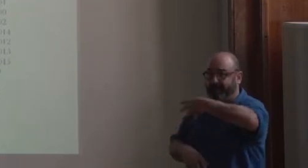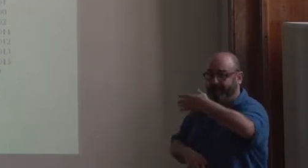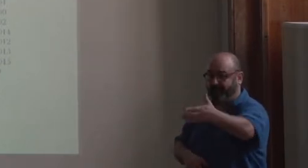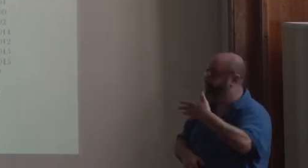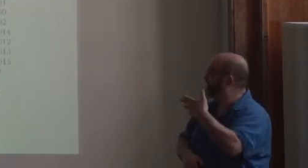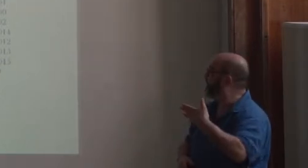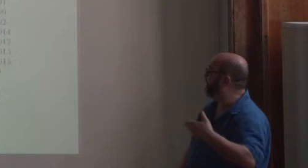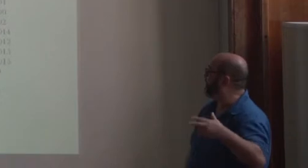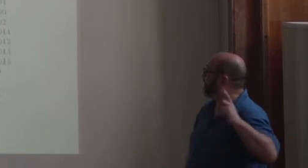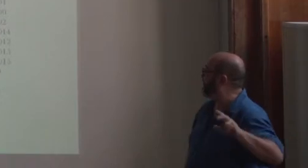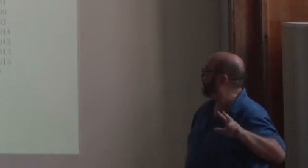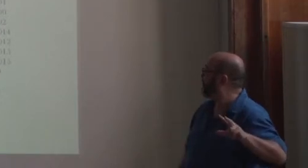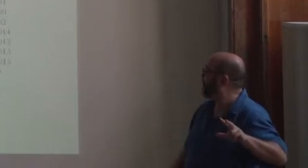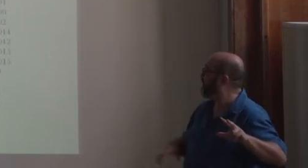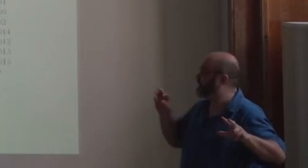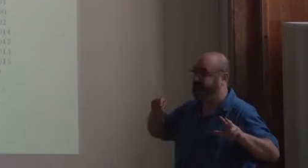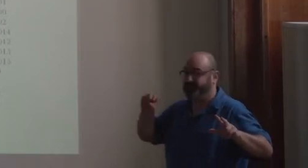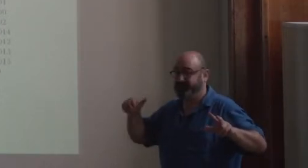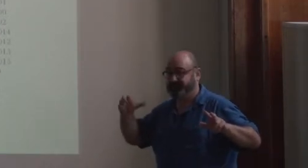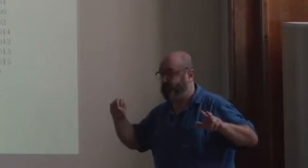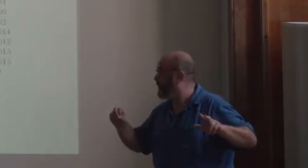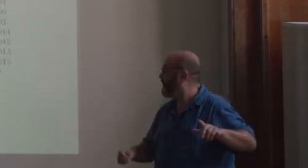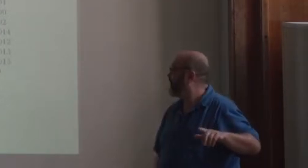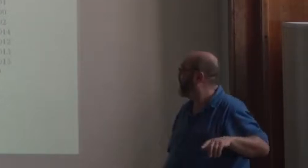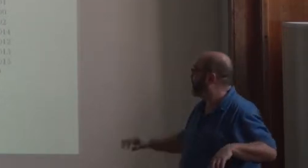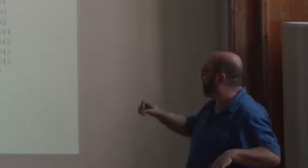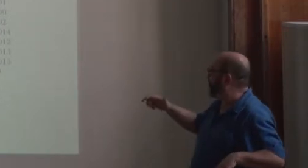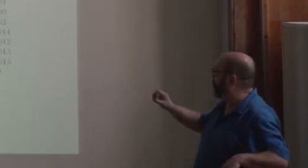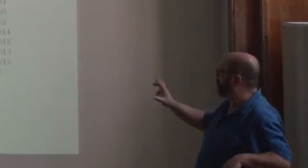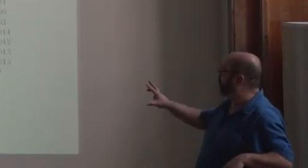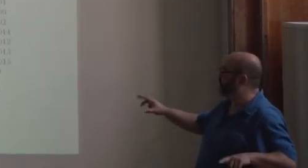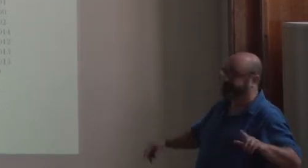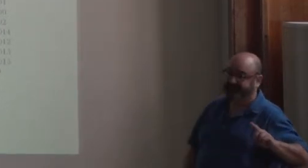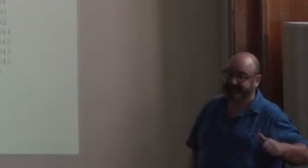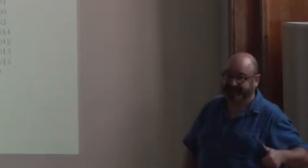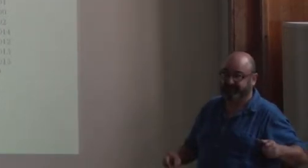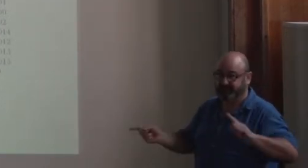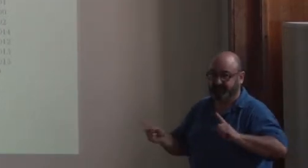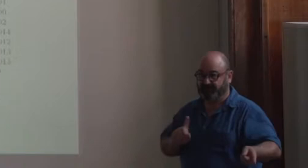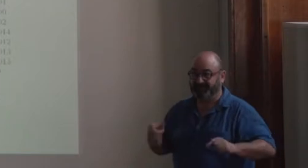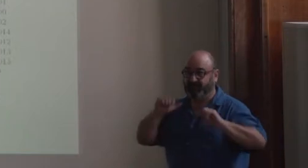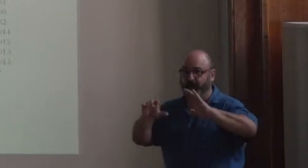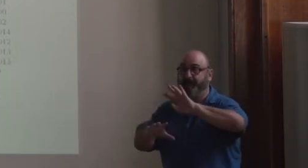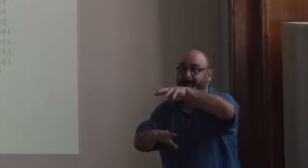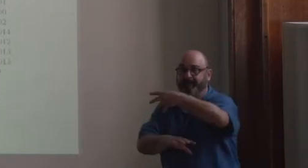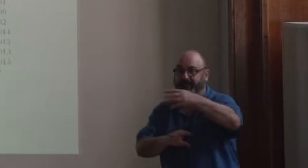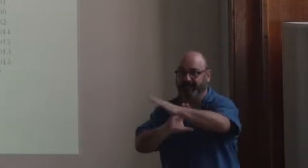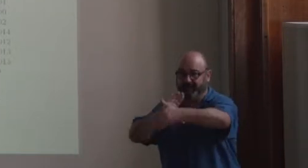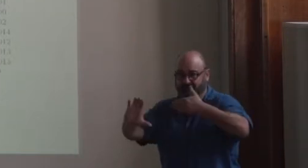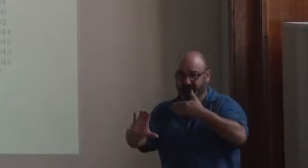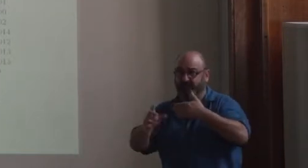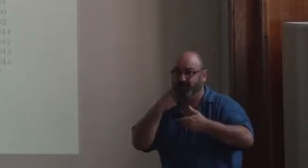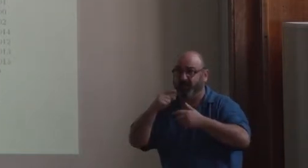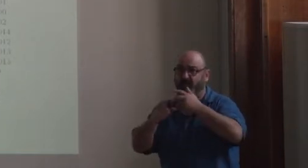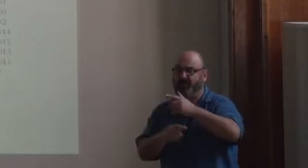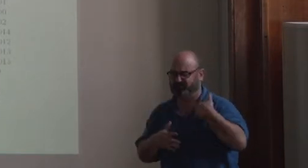D3, c'est le GPIO 0, le GPIO 12 est sur D6, etc. Donc il ne faut pas oublier de faire ce mapping, parce qu'on oublie